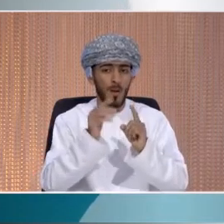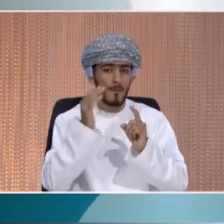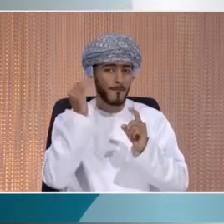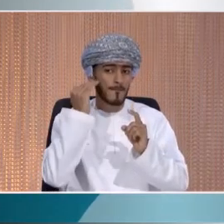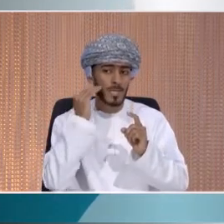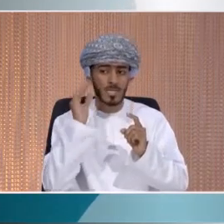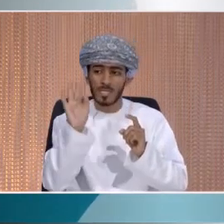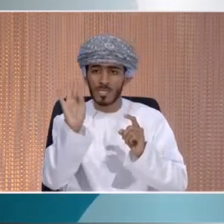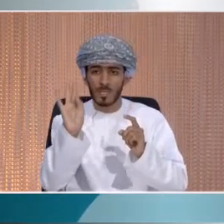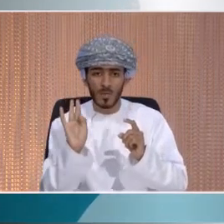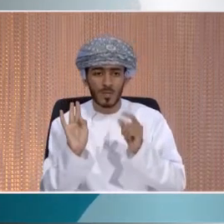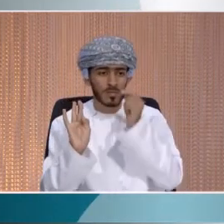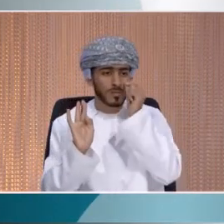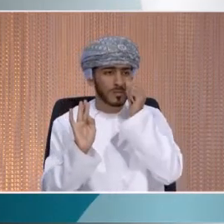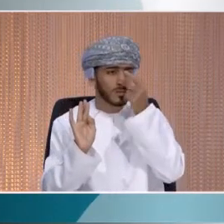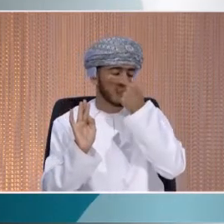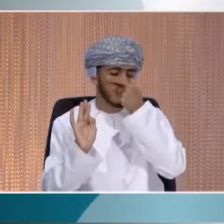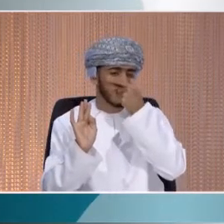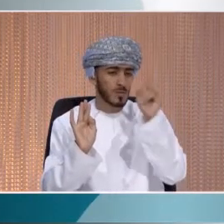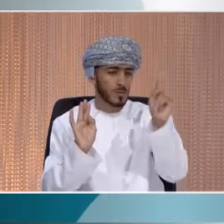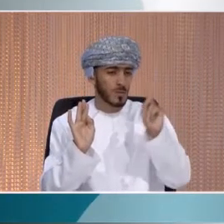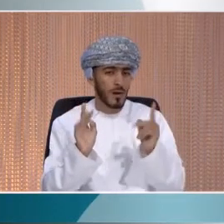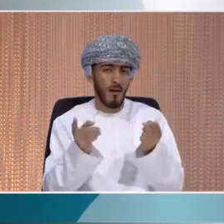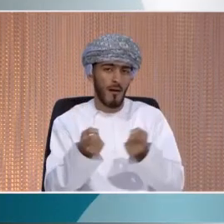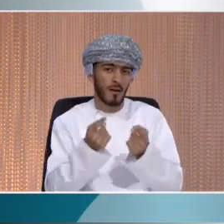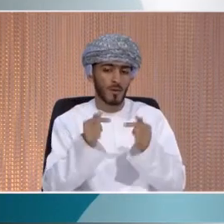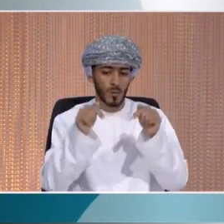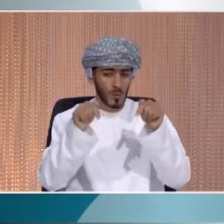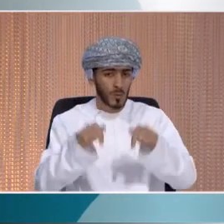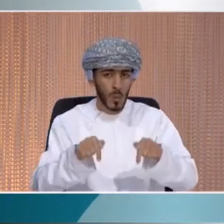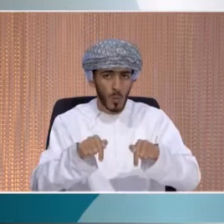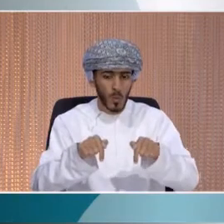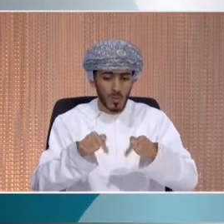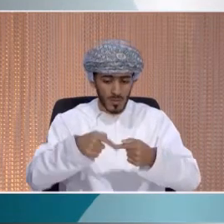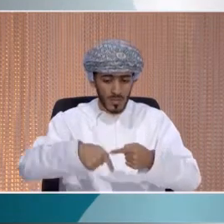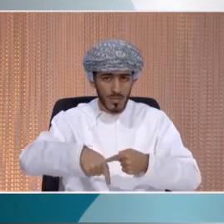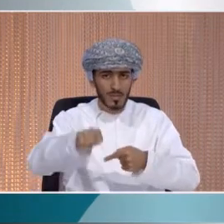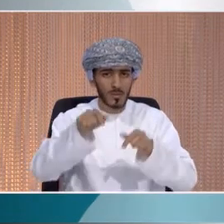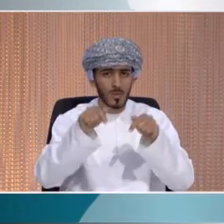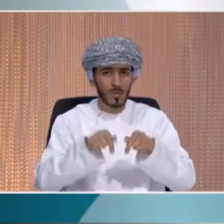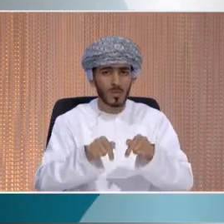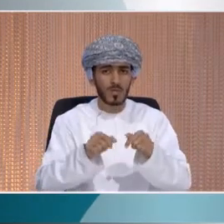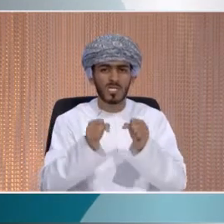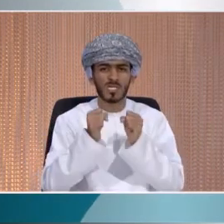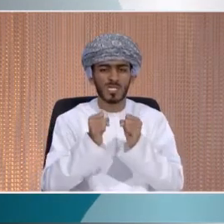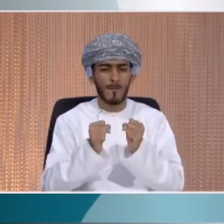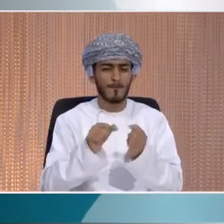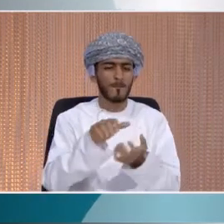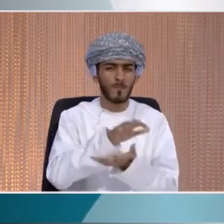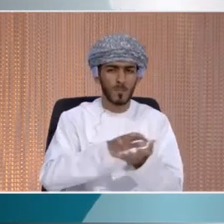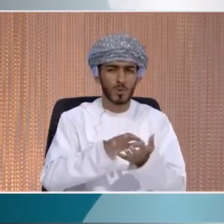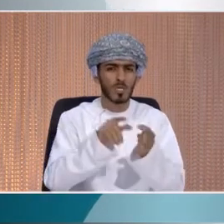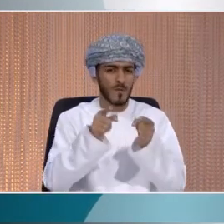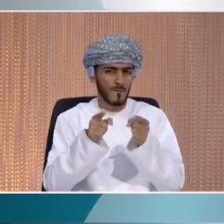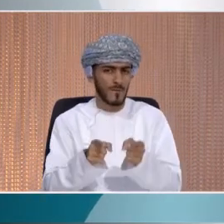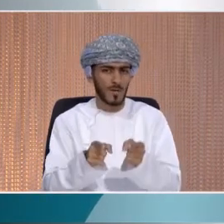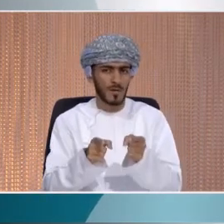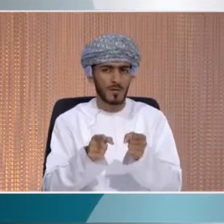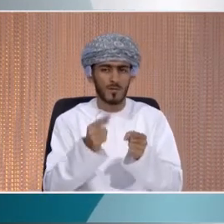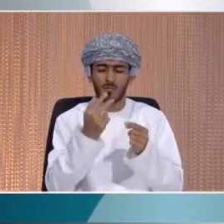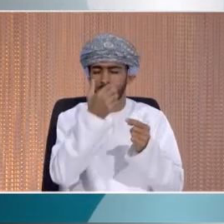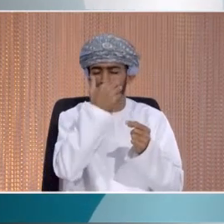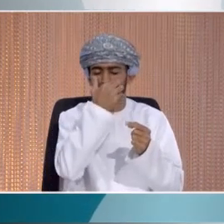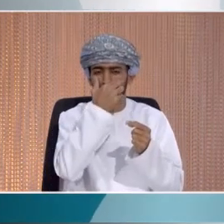المرأة الكفيفة، ولكن في الوقت الحالي نجد هنالك إشكالية ربما في زواج نساء